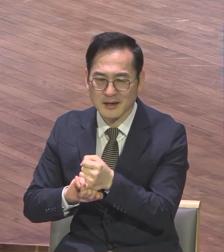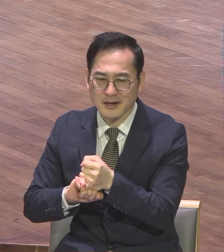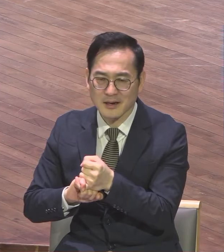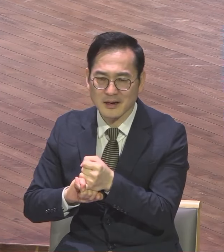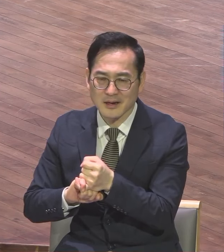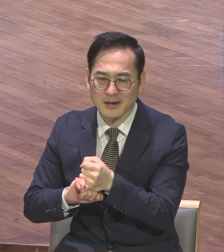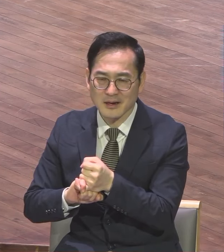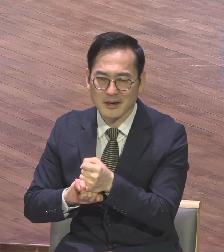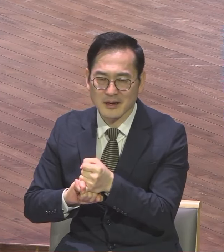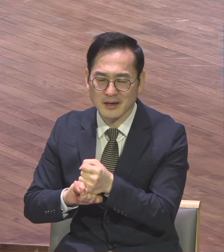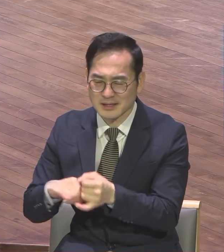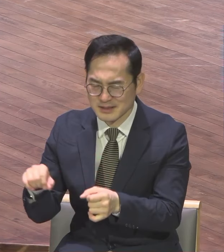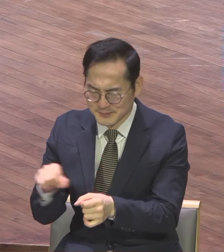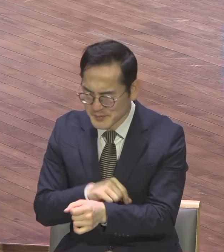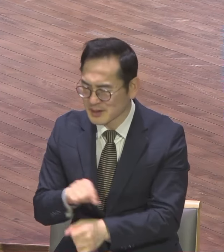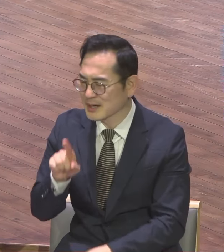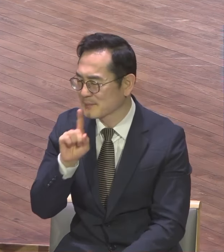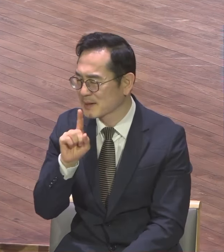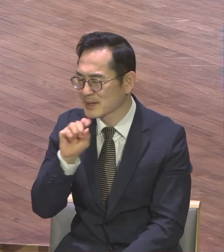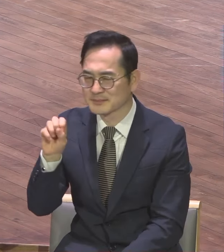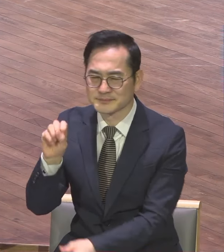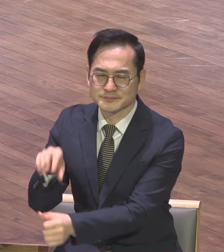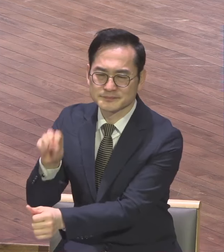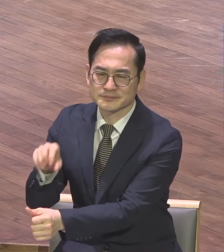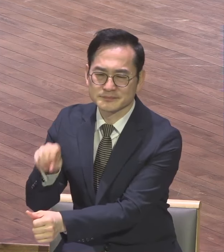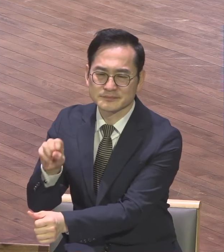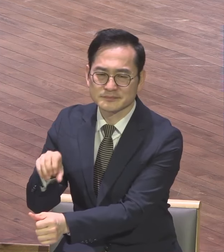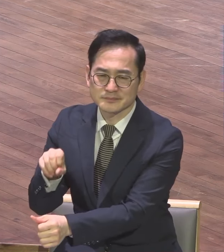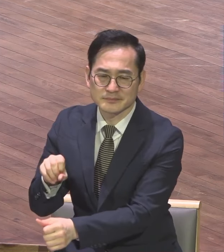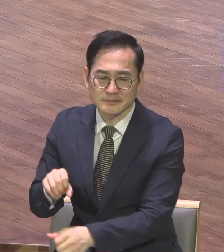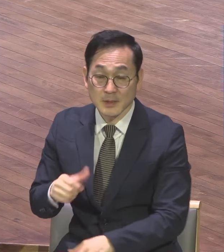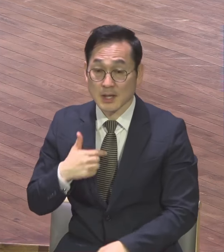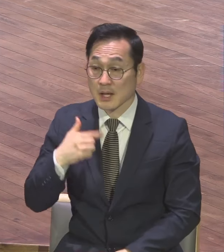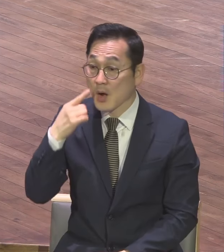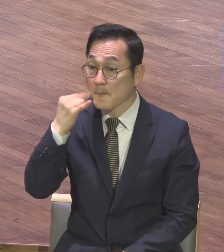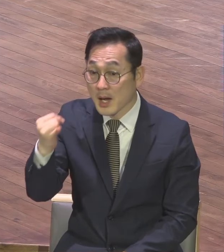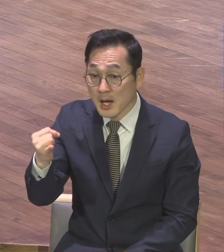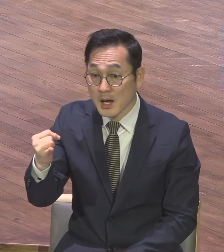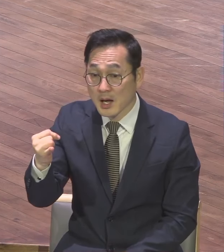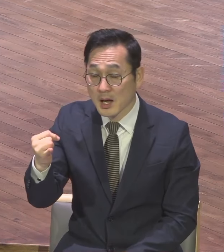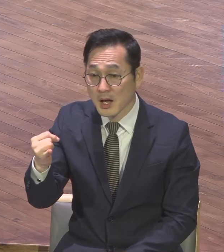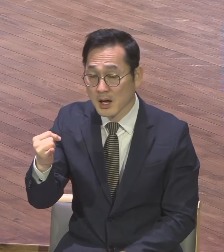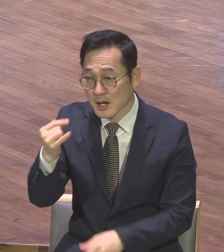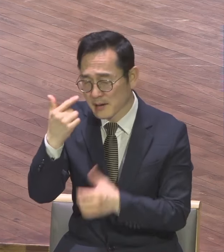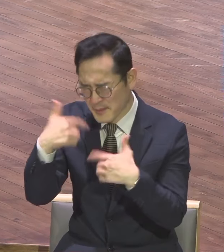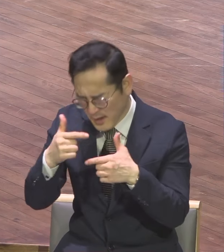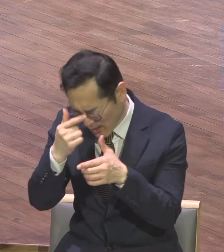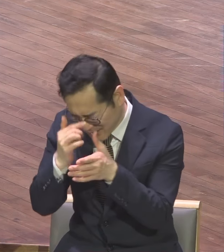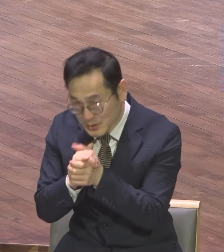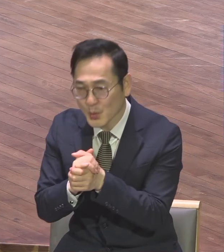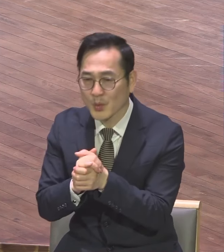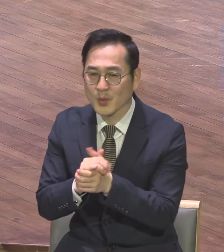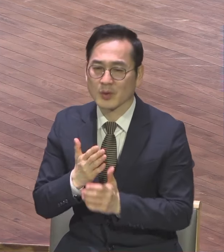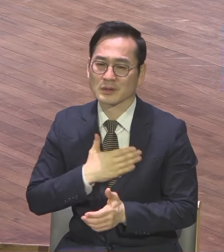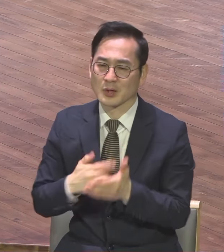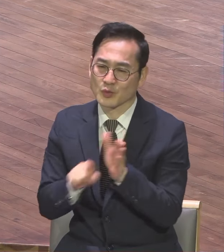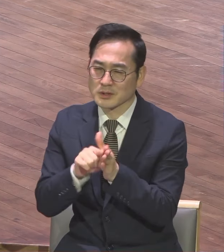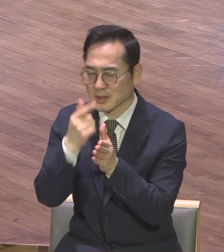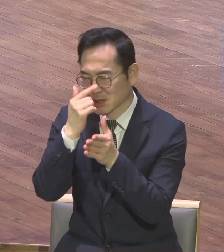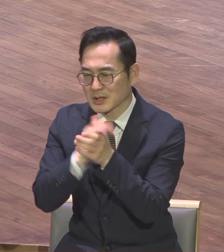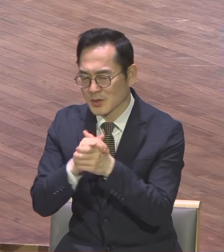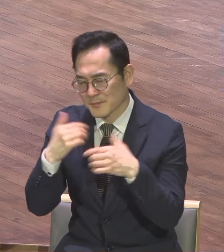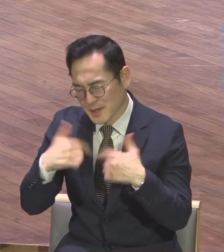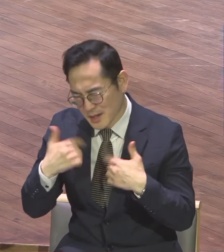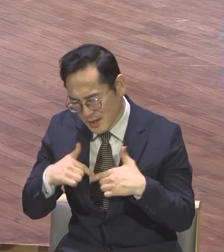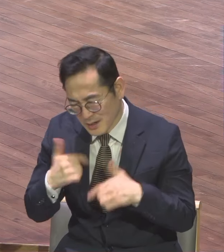아버지 어머니의 기도, 특히 어머니의 기도 하루도 안 빠져요. 새벽 기도가 하루도 안 빠져요. 그 기도 그대로 응답.